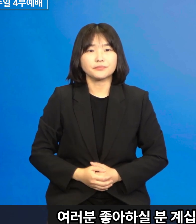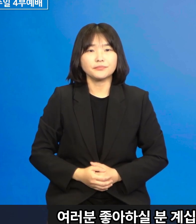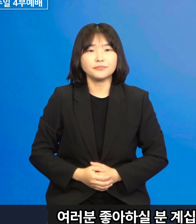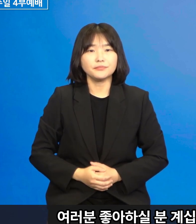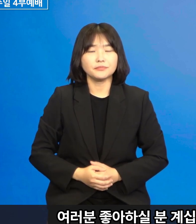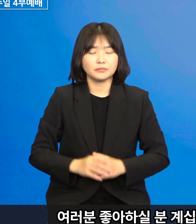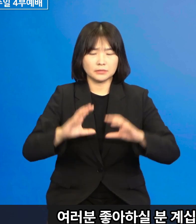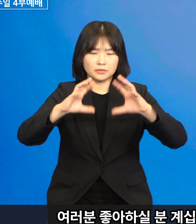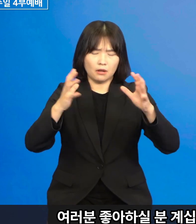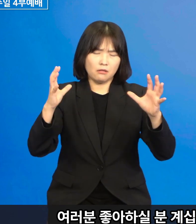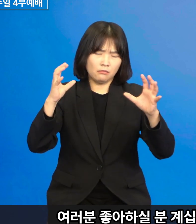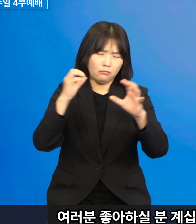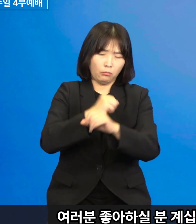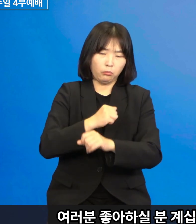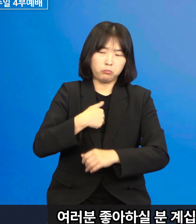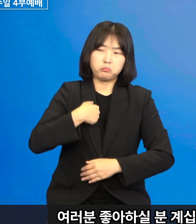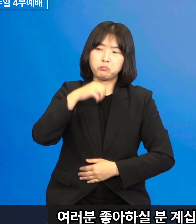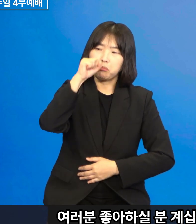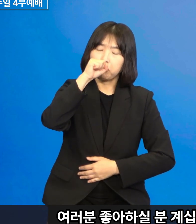나라가 무너지는 게 좋다.